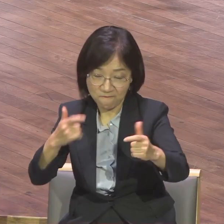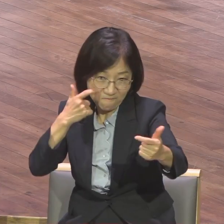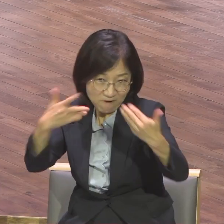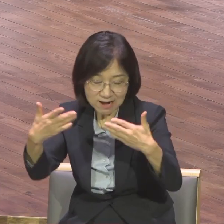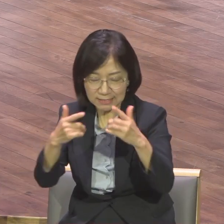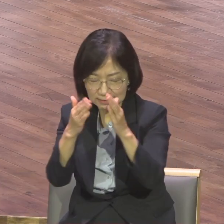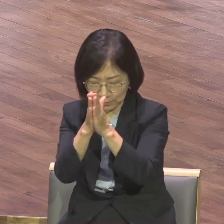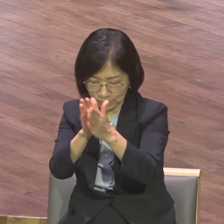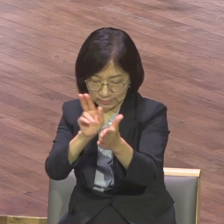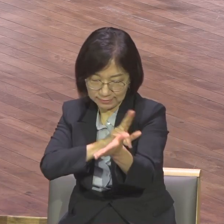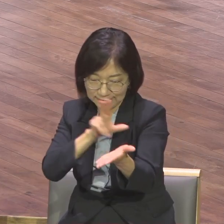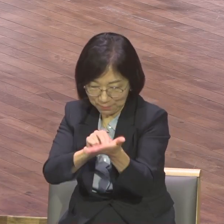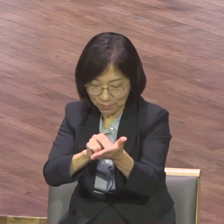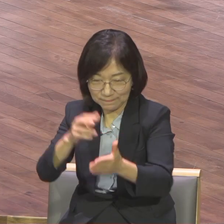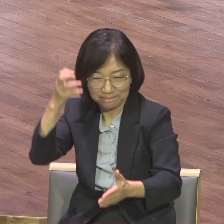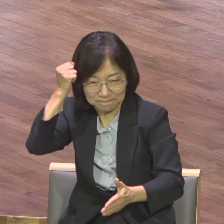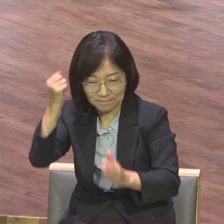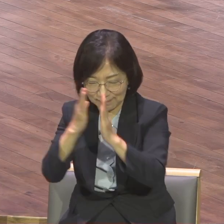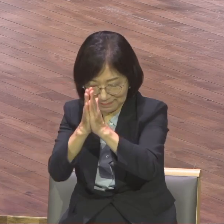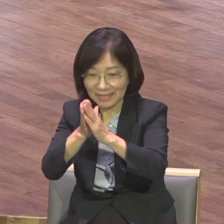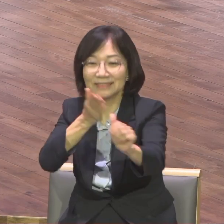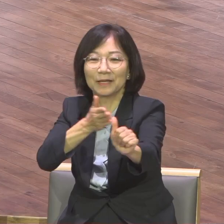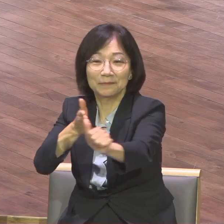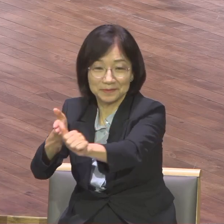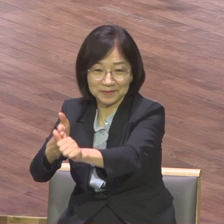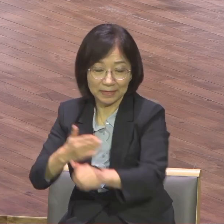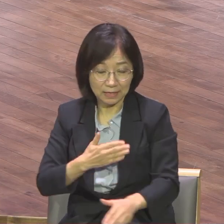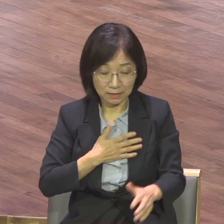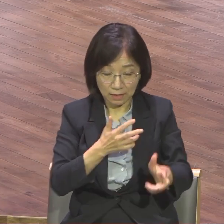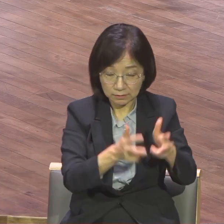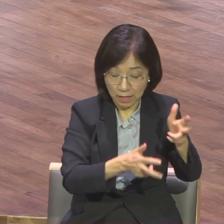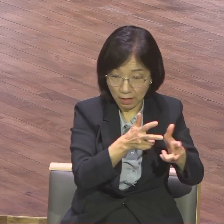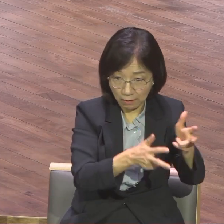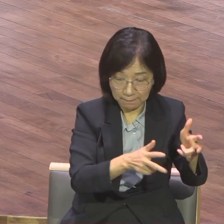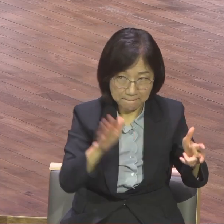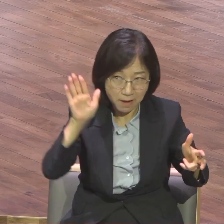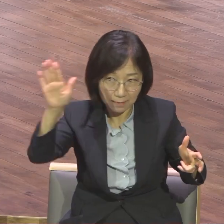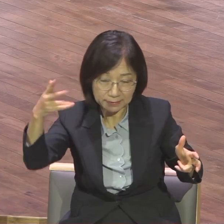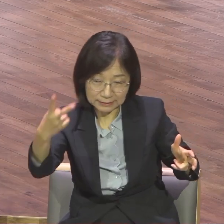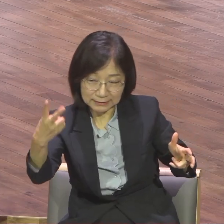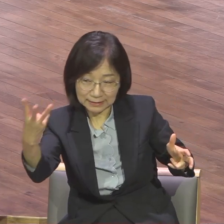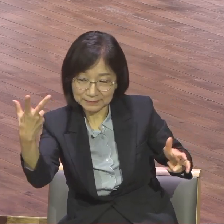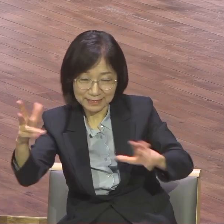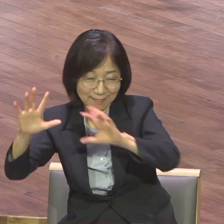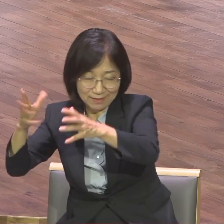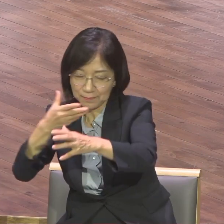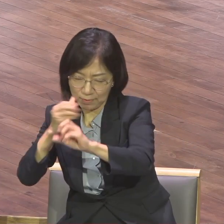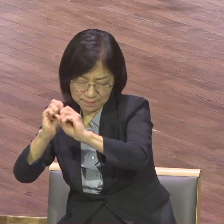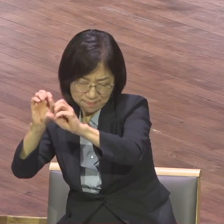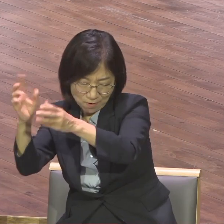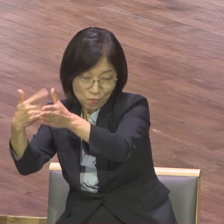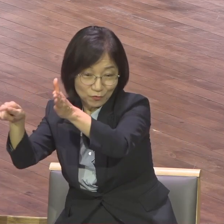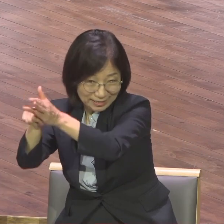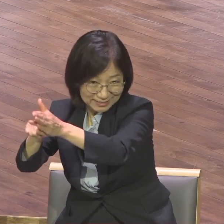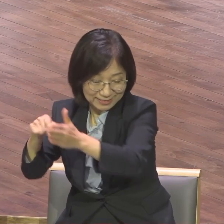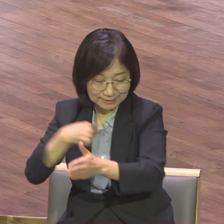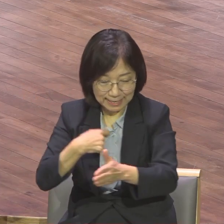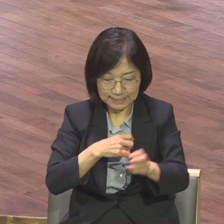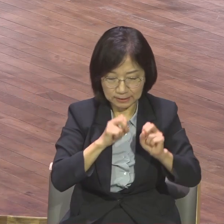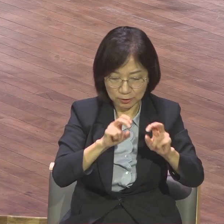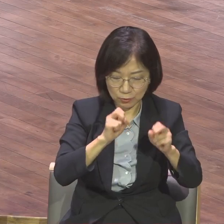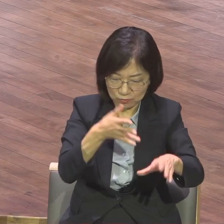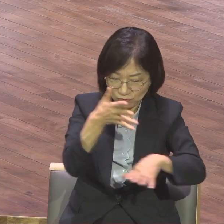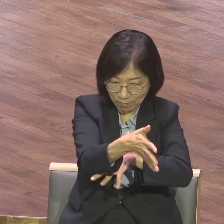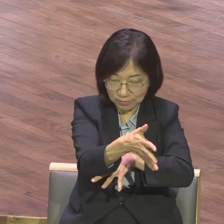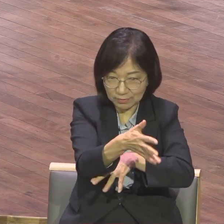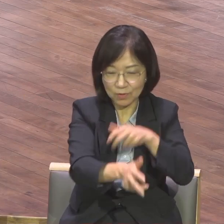잡으시기 바랍니다. 기도 제목 잡으세요. 내 사업이 237 나라 복음화를 위한 선교 기업이 되게